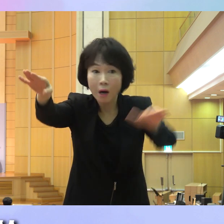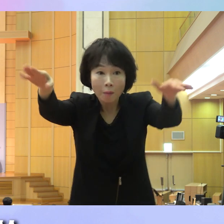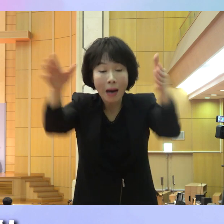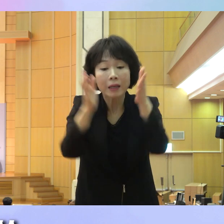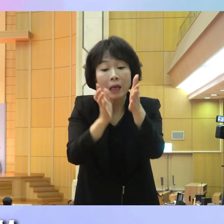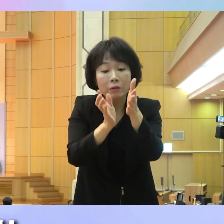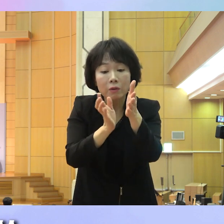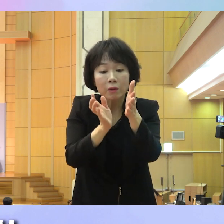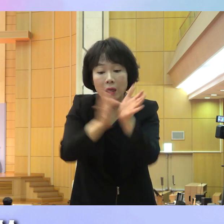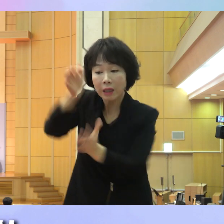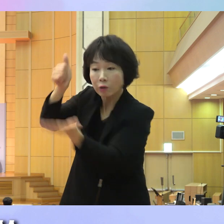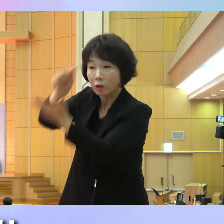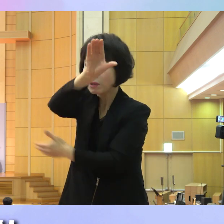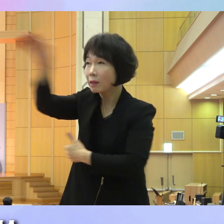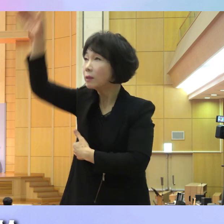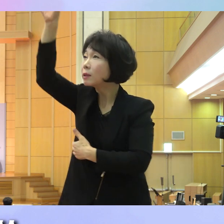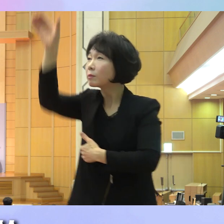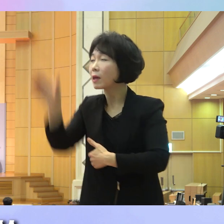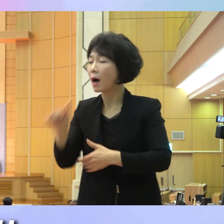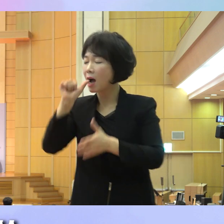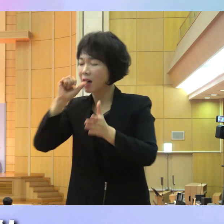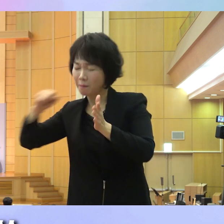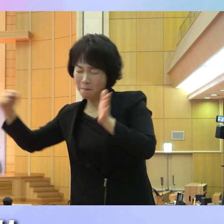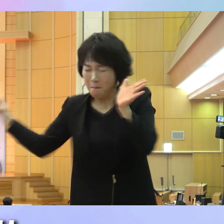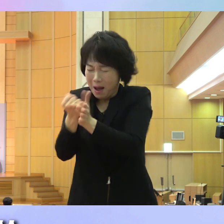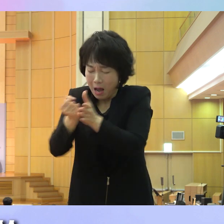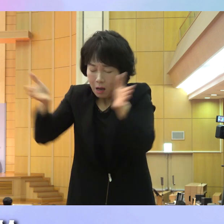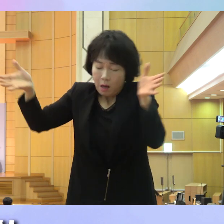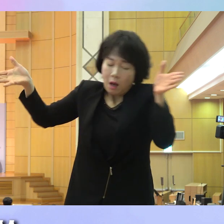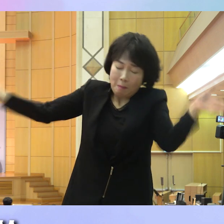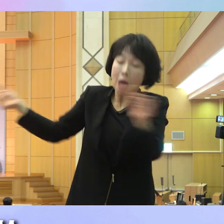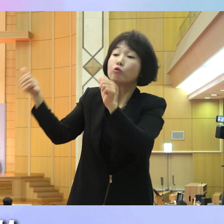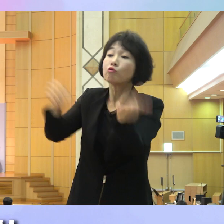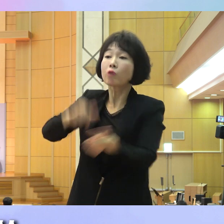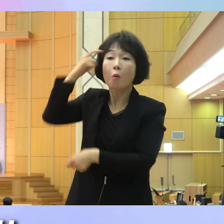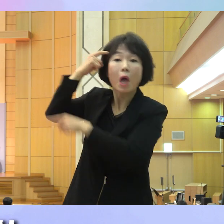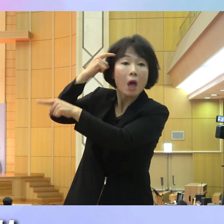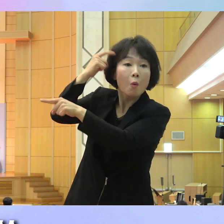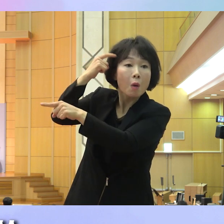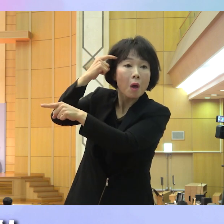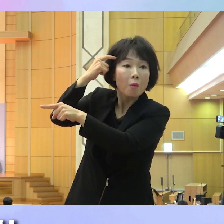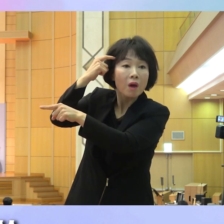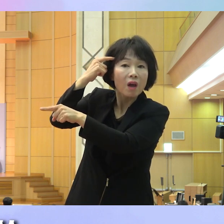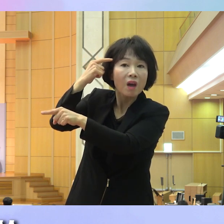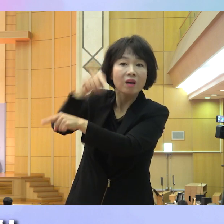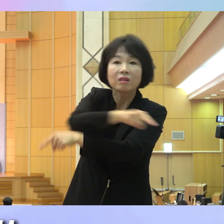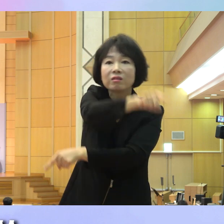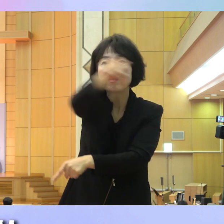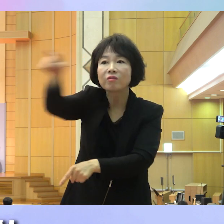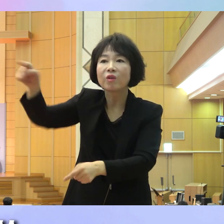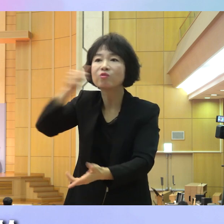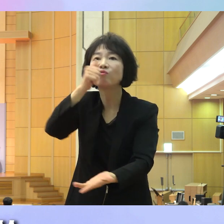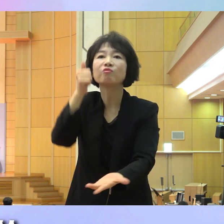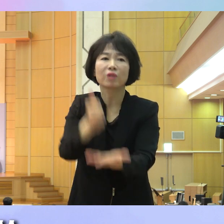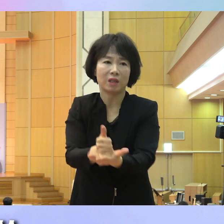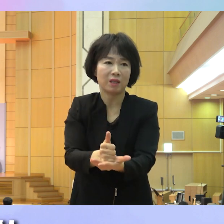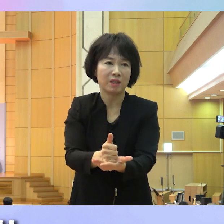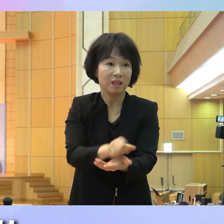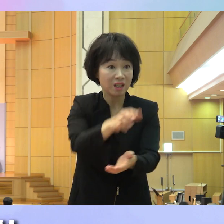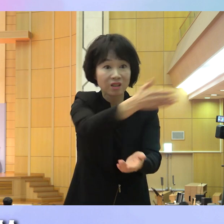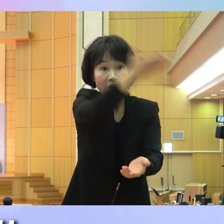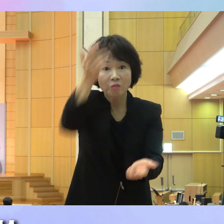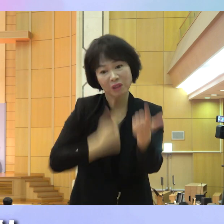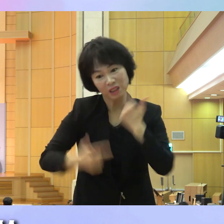십자가에 못 박혀 죽은 것은 죄의 싹슨 사망, 내가